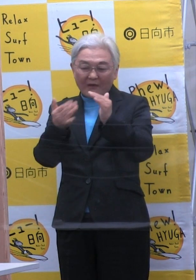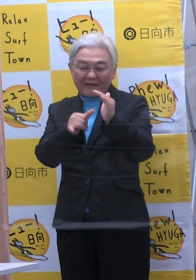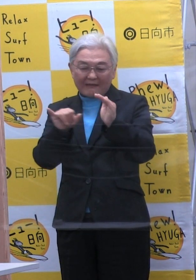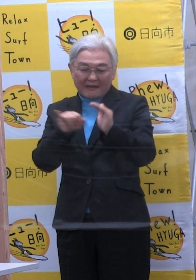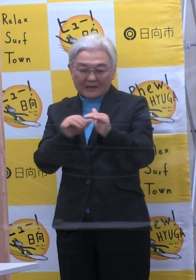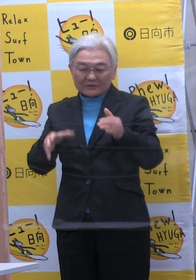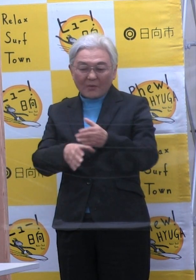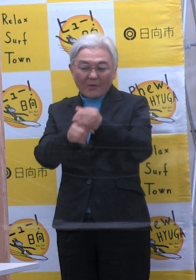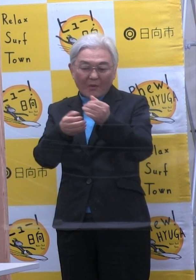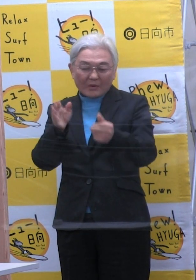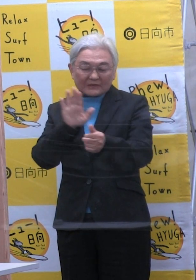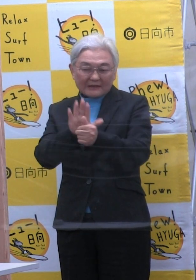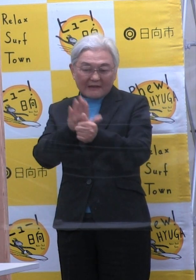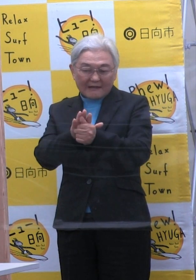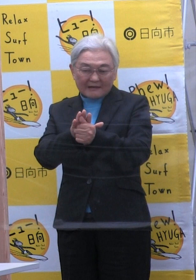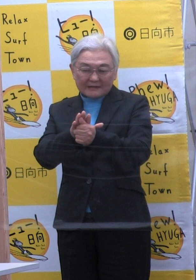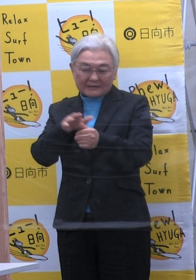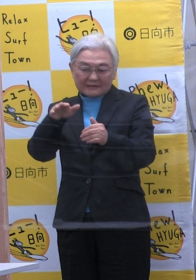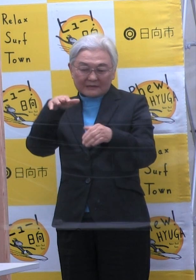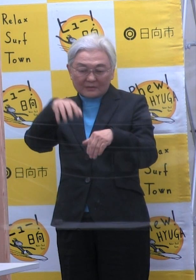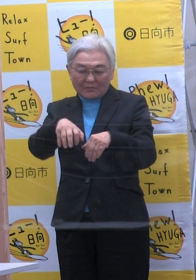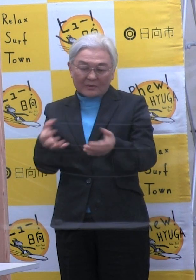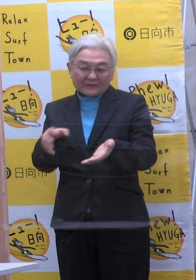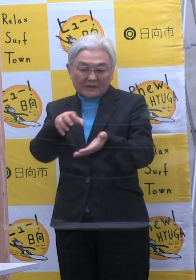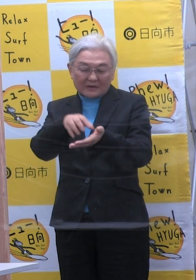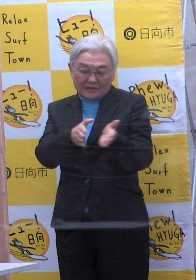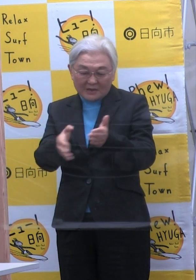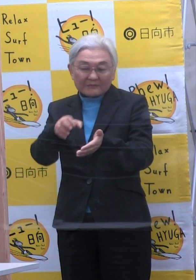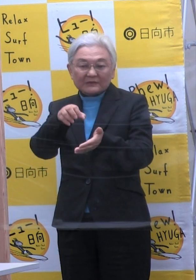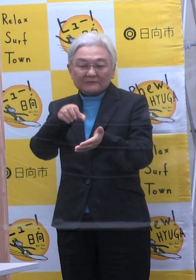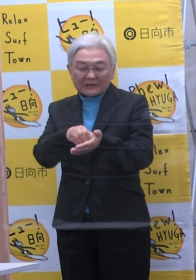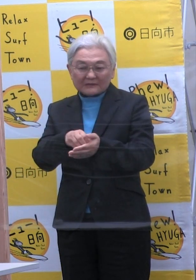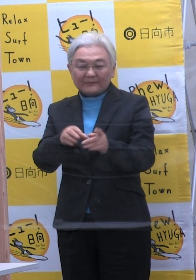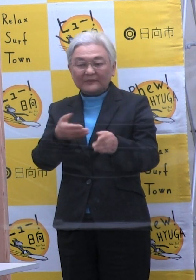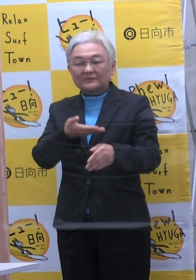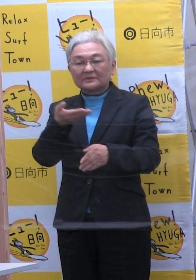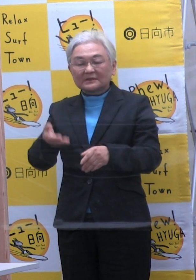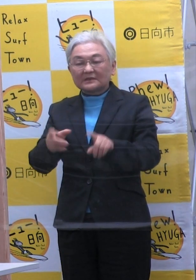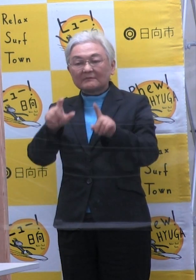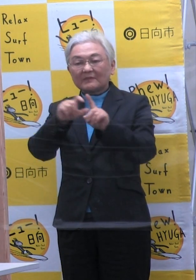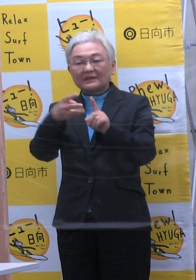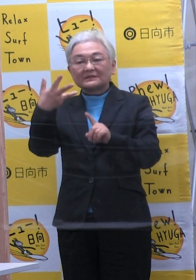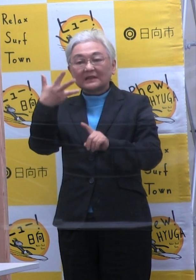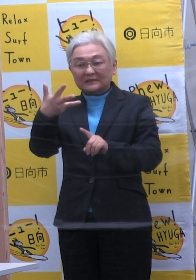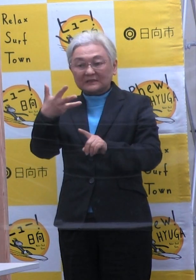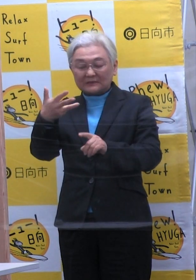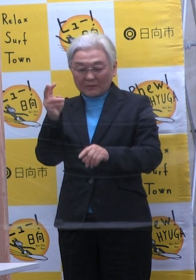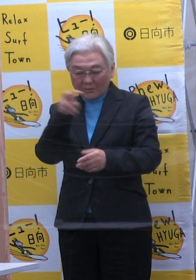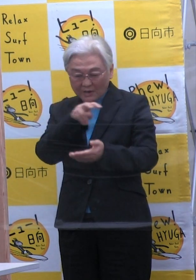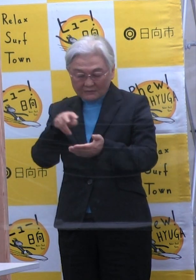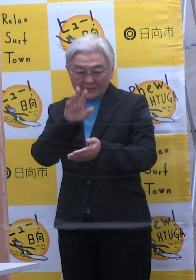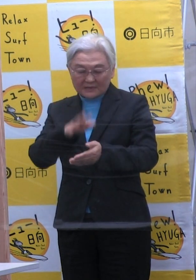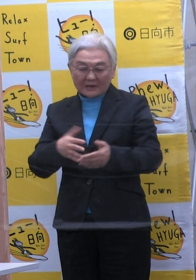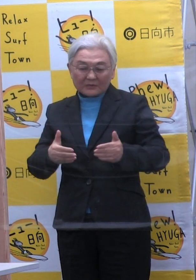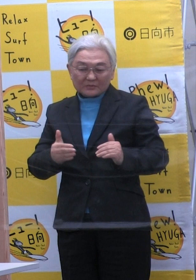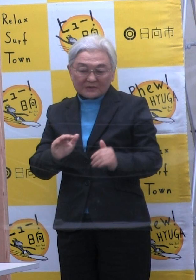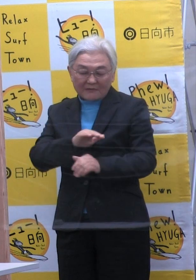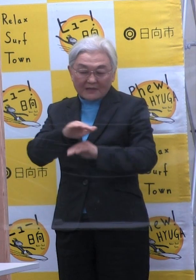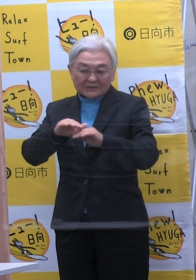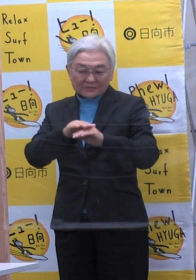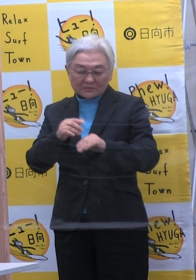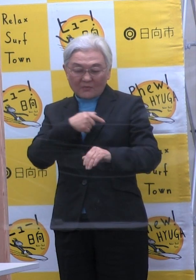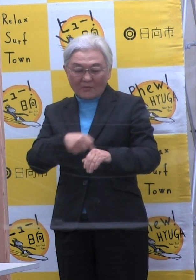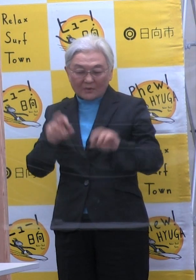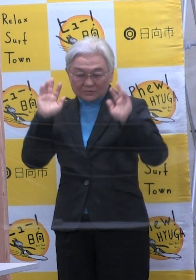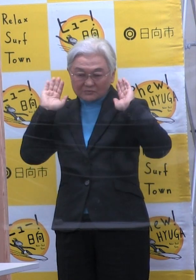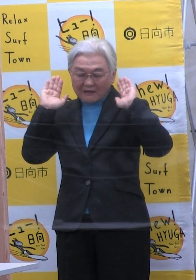整備します。次に8ページをご覧ください。ふるさとを愛する心豊かな人